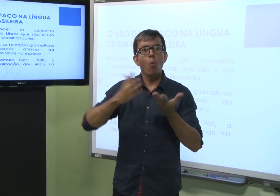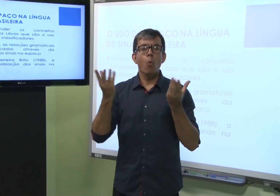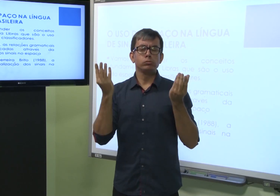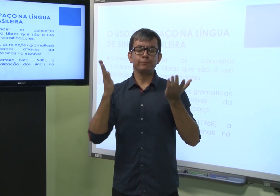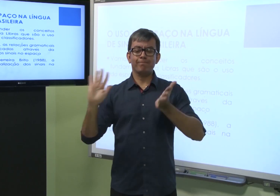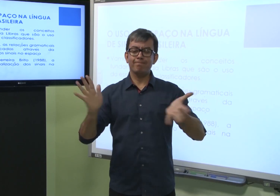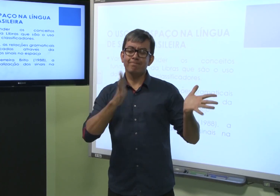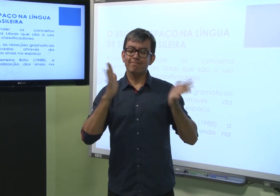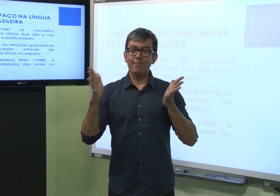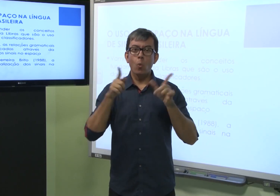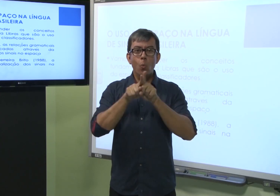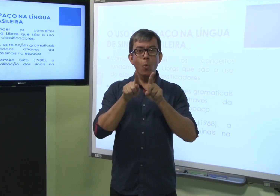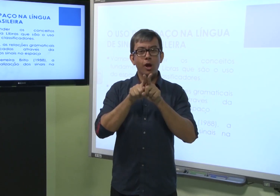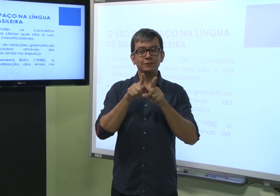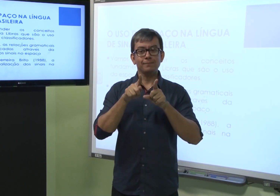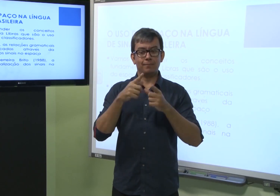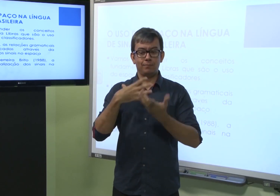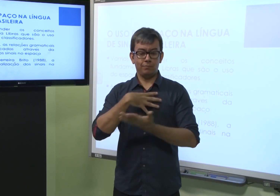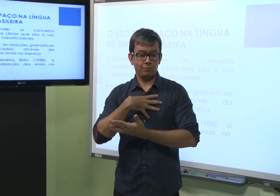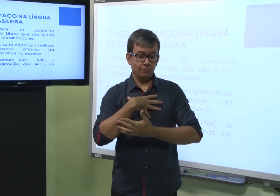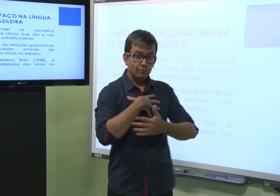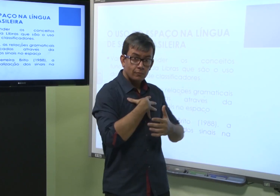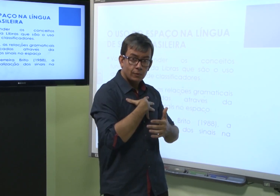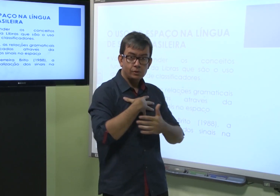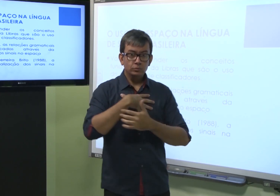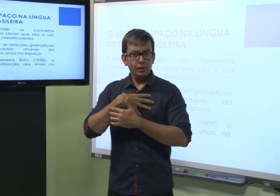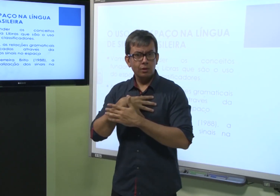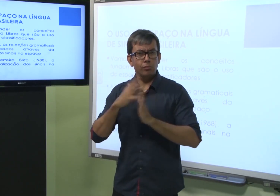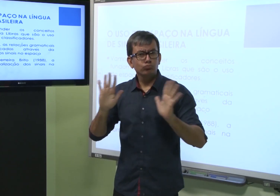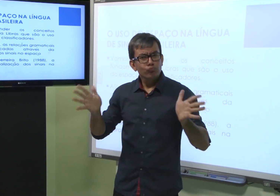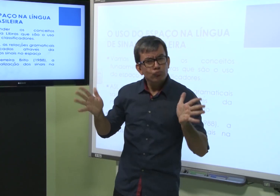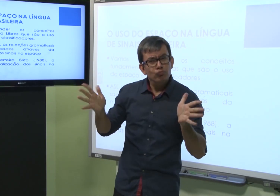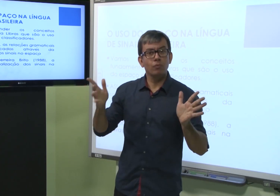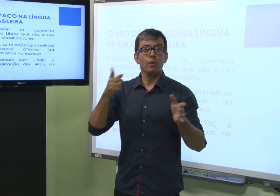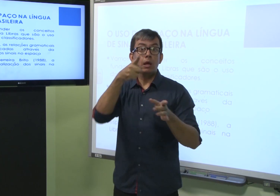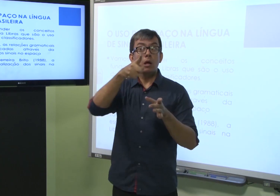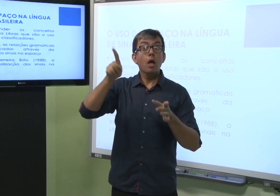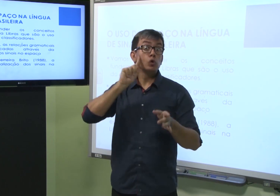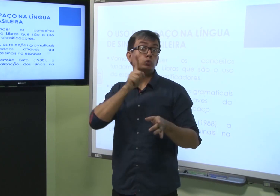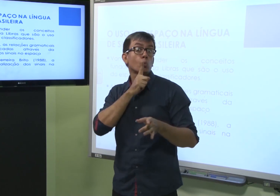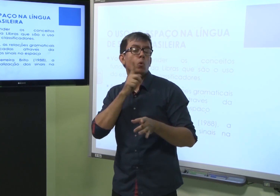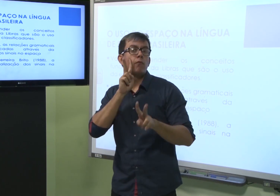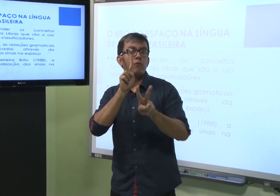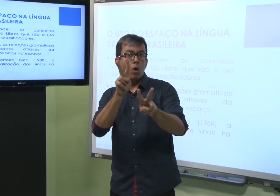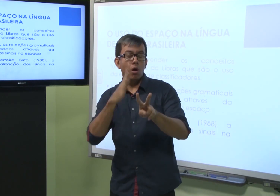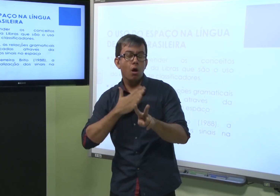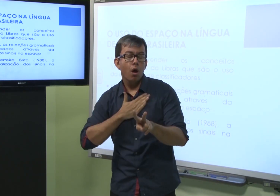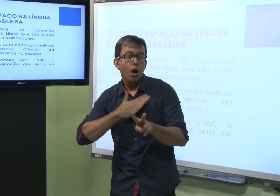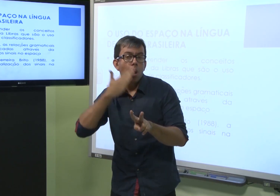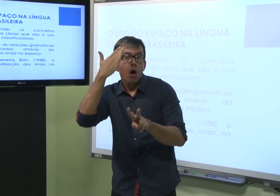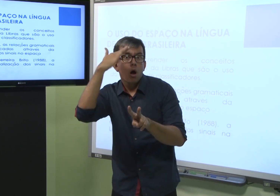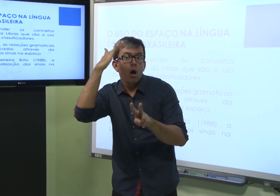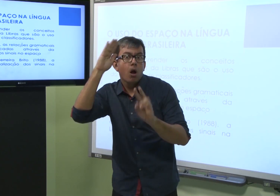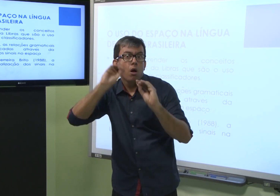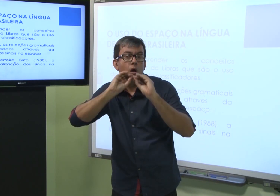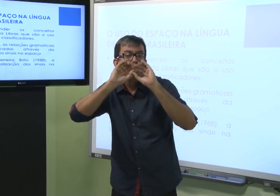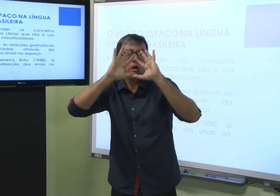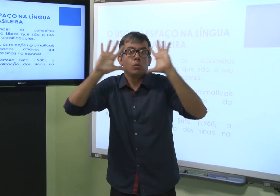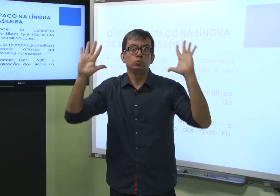intérprete, na hora de vocês sinalizarem, vocês saberem posicionar o corpo de vocês no espaço e os surdos olharem e entenderem com clareza.